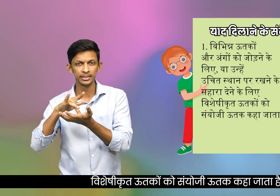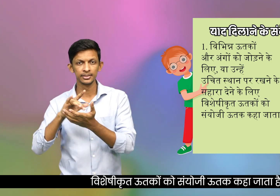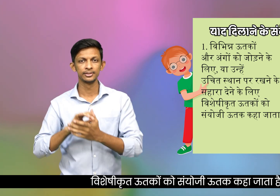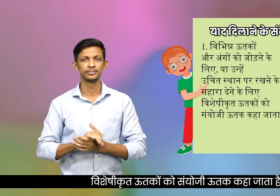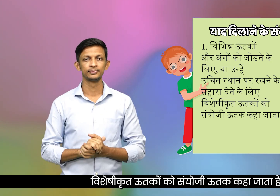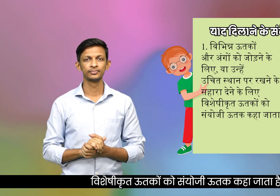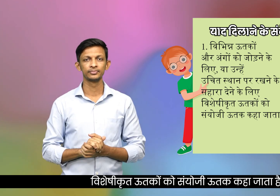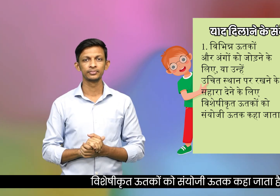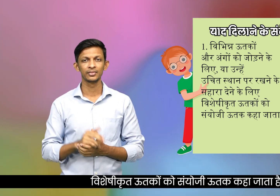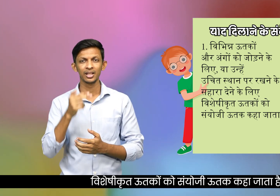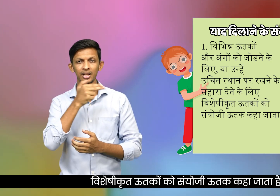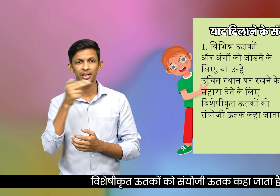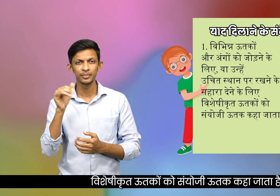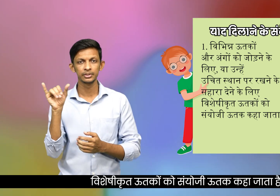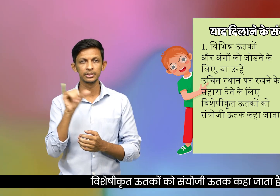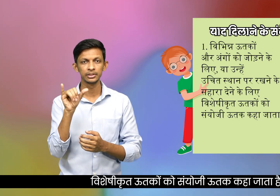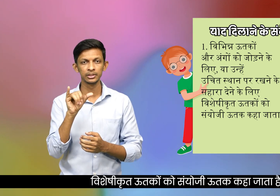है।